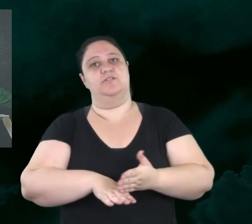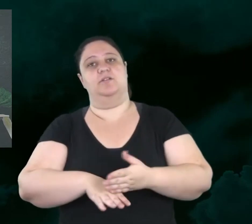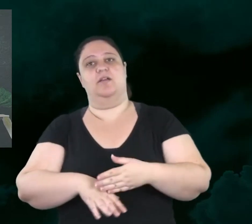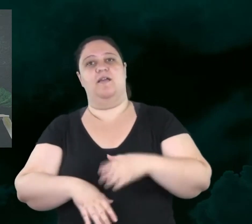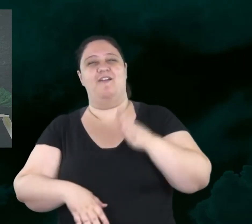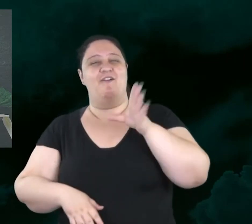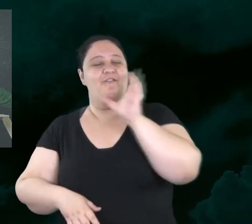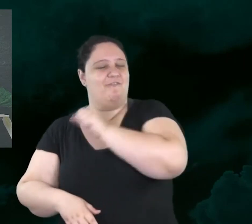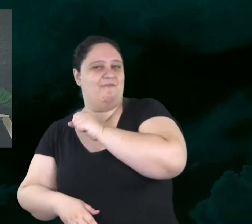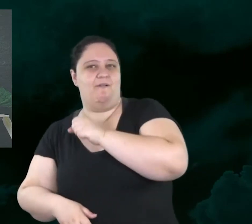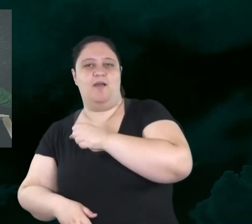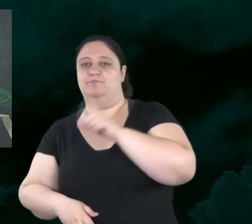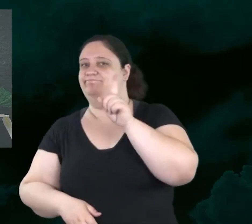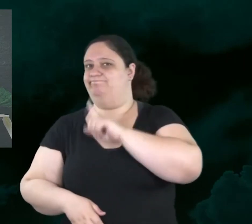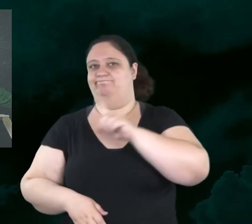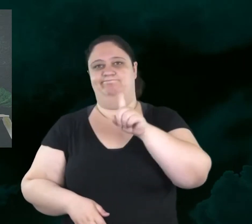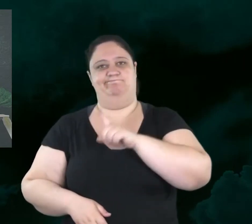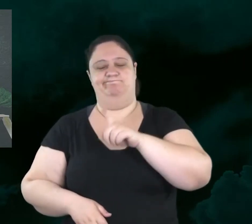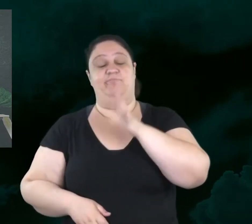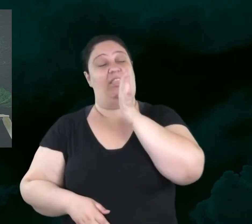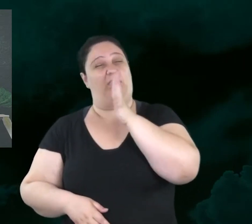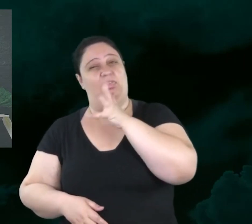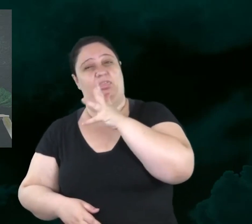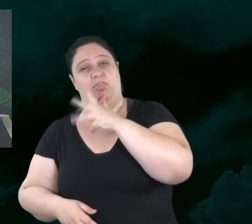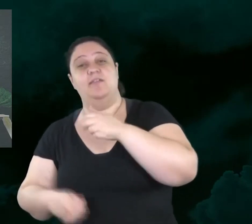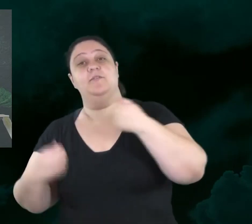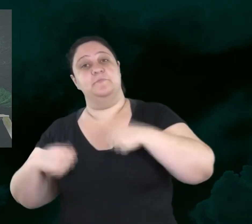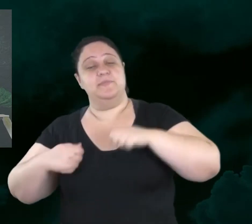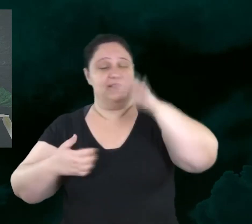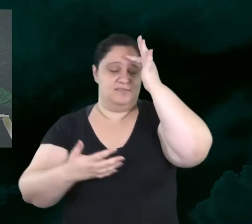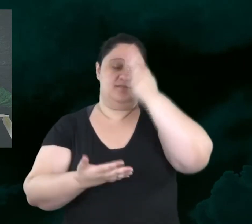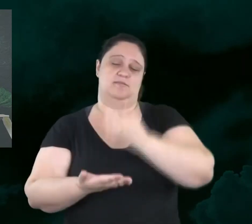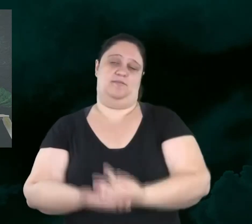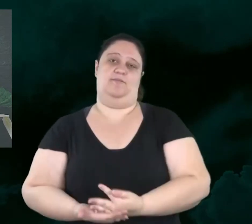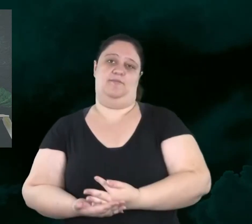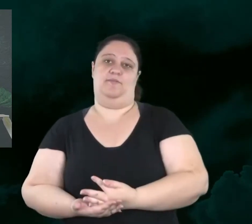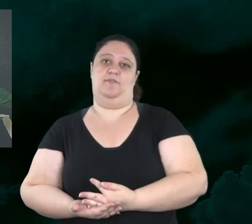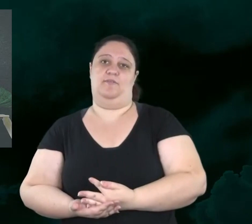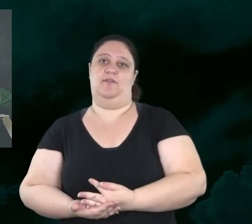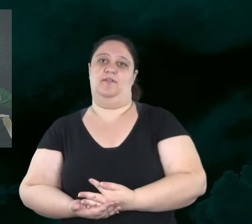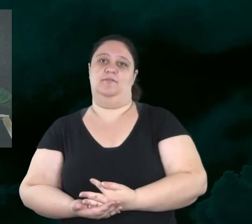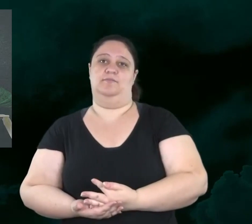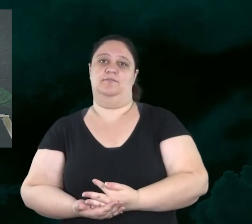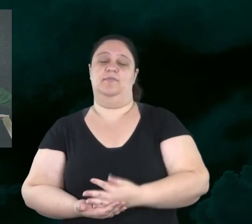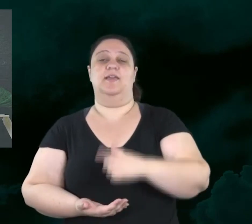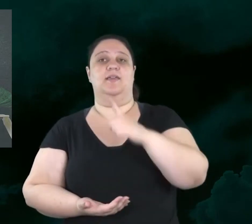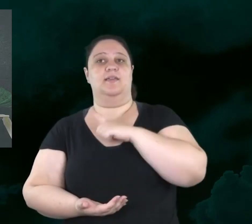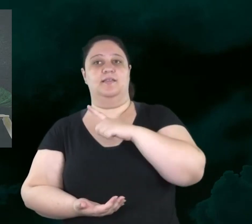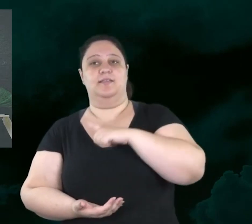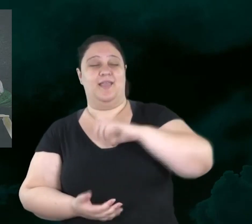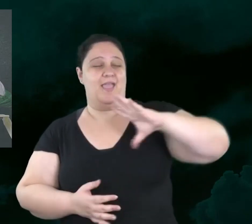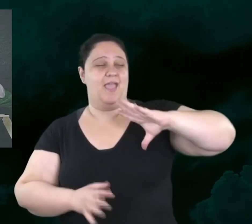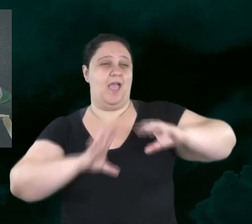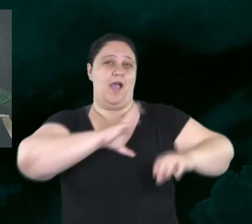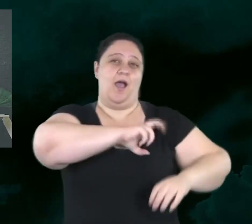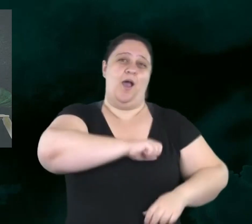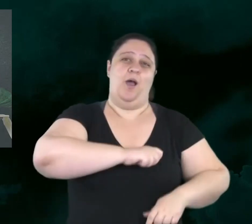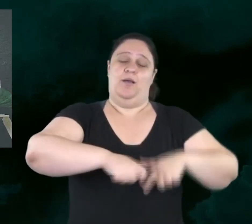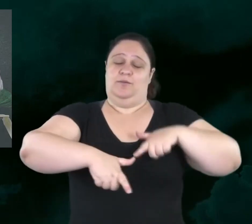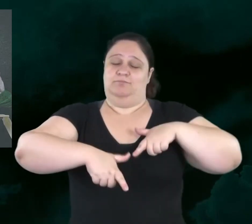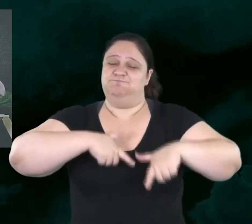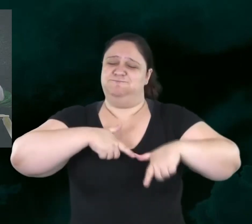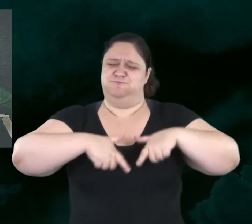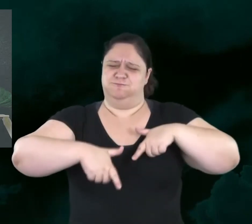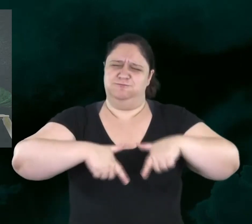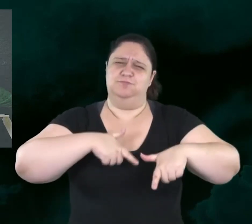nós precisamos da fé, e a fé vai trazendo o labor de amor, não é isso? A fé vai trazendo a